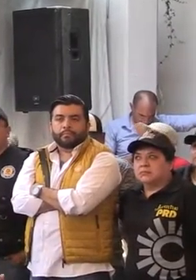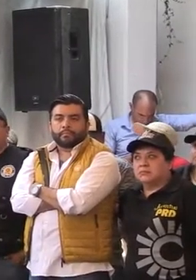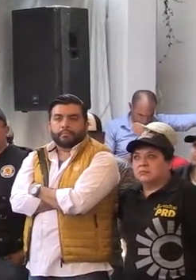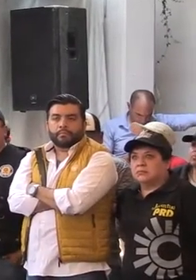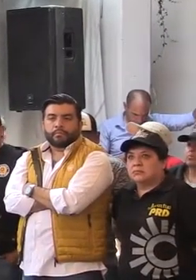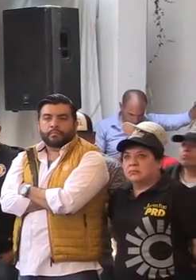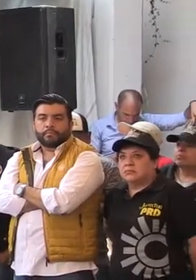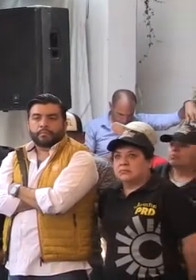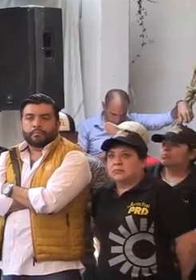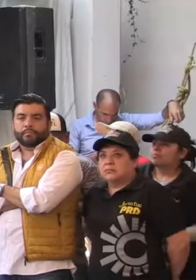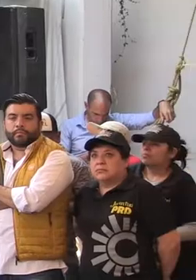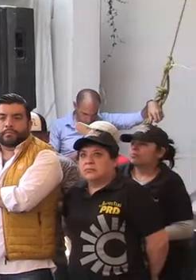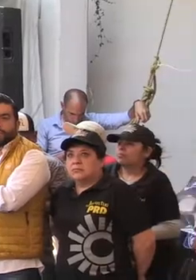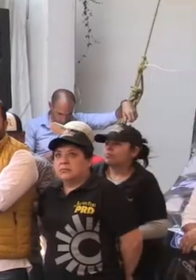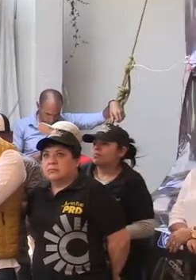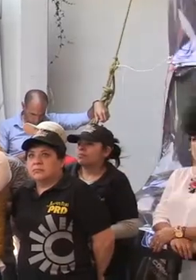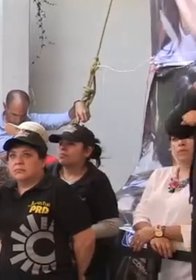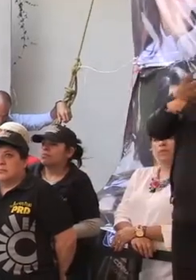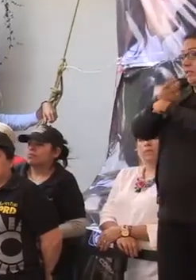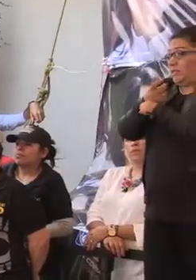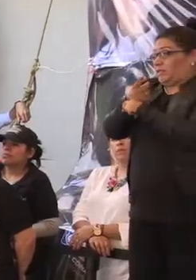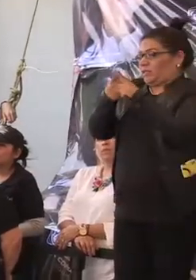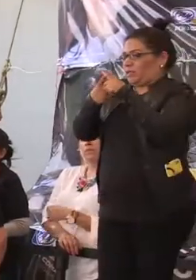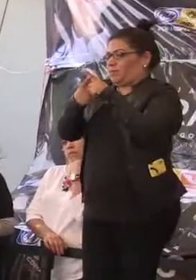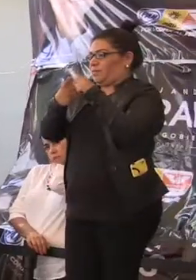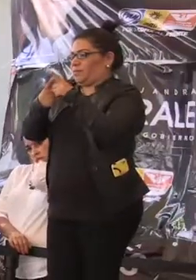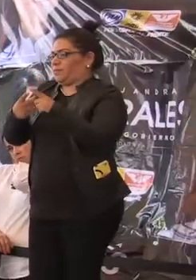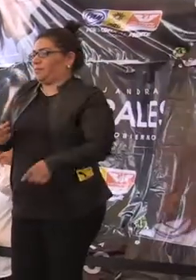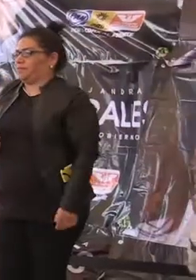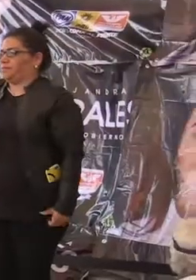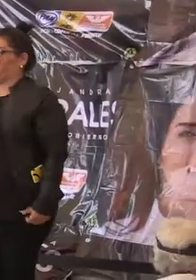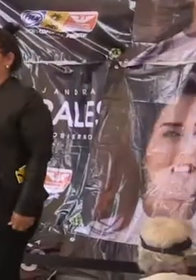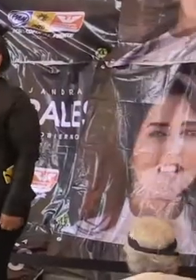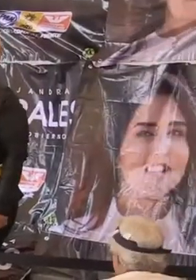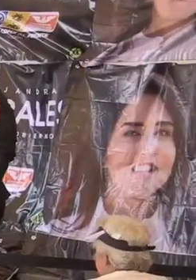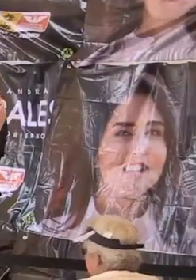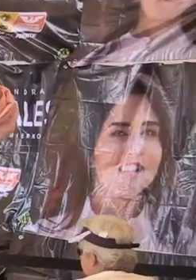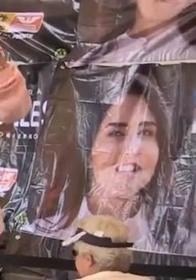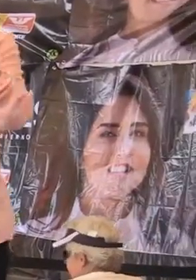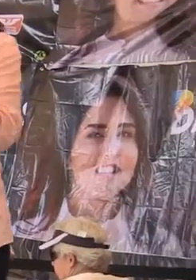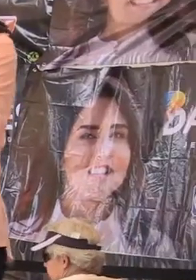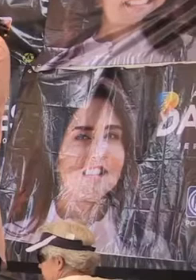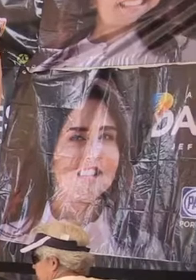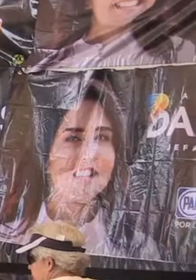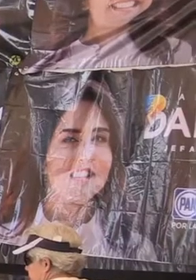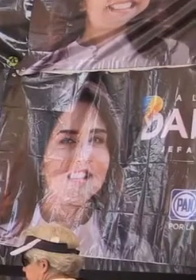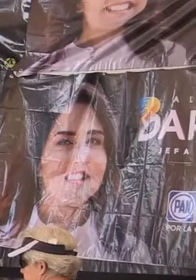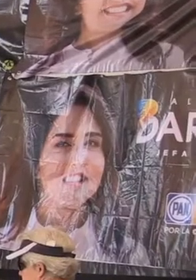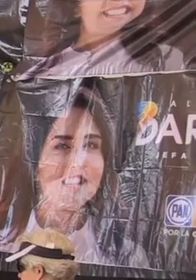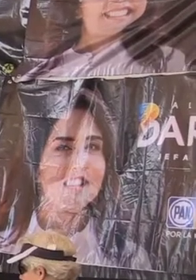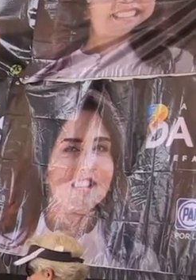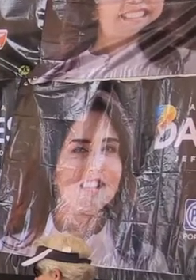de gobierno de esta ciudad. Esa es mi primera tarea. Pero les voy a decir por qué